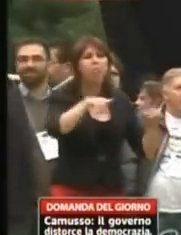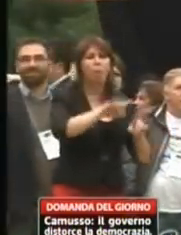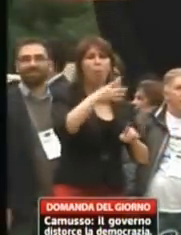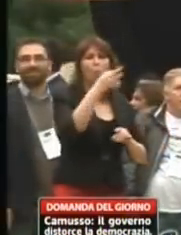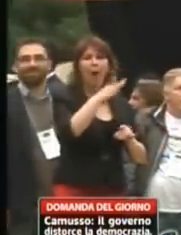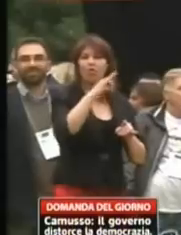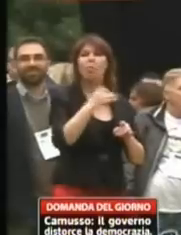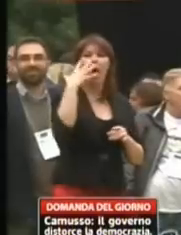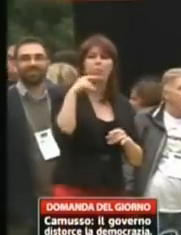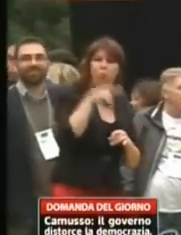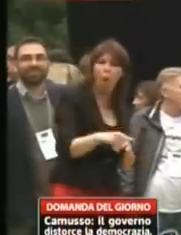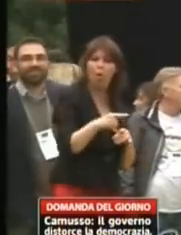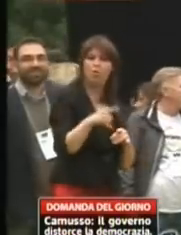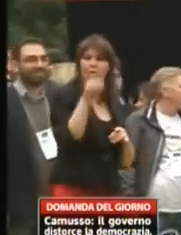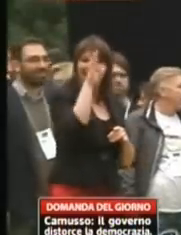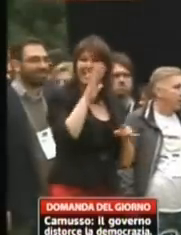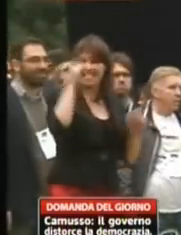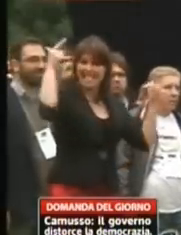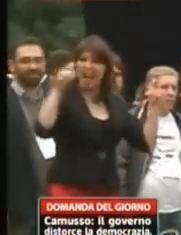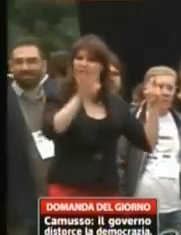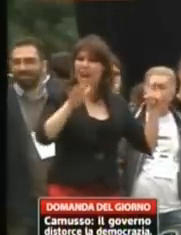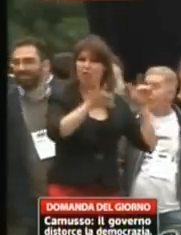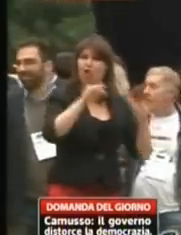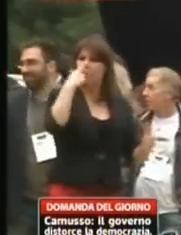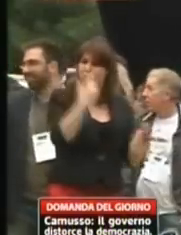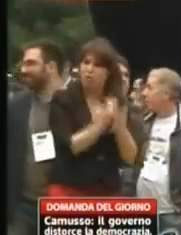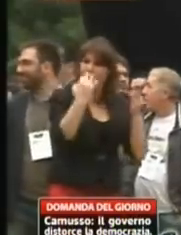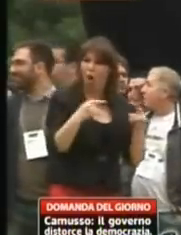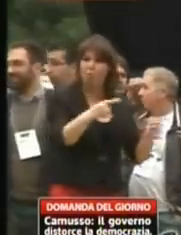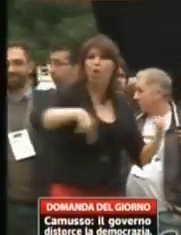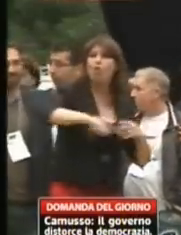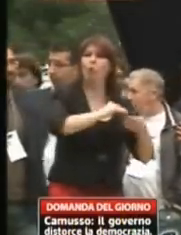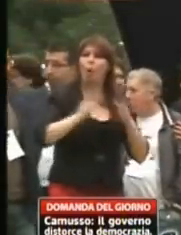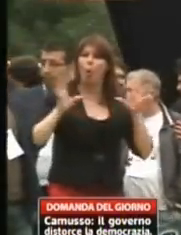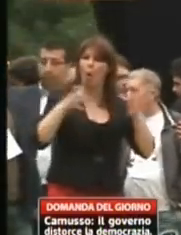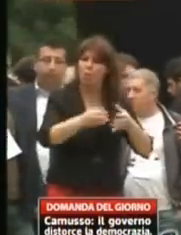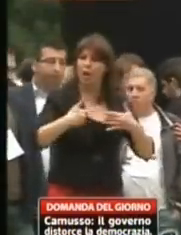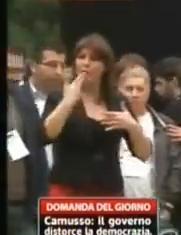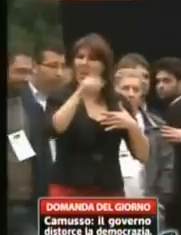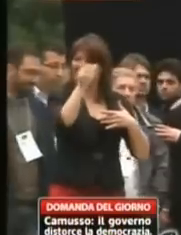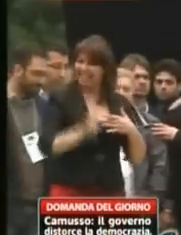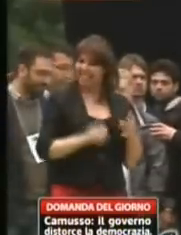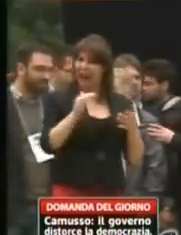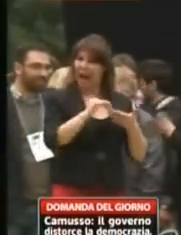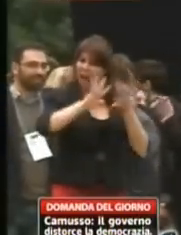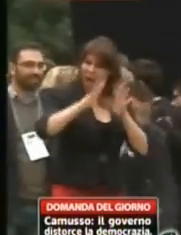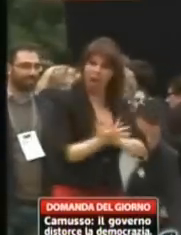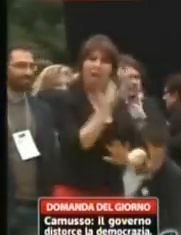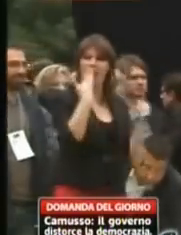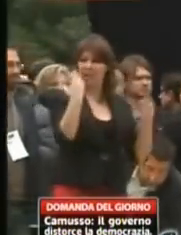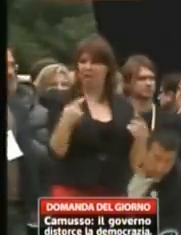ottobre 2009, il giorno di San Francesco. Perché noi siamo una comunità e vogliamo che l'Italia diventi una